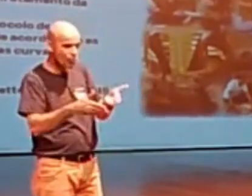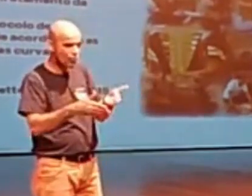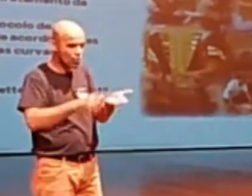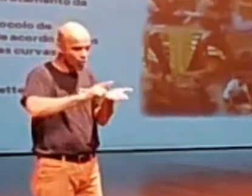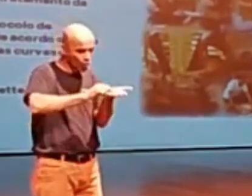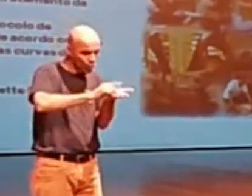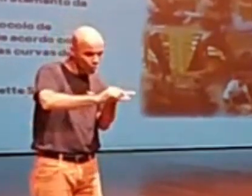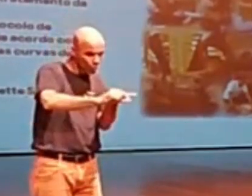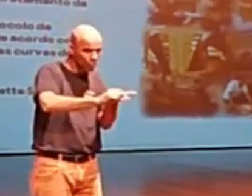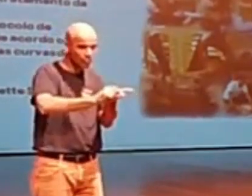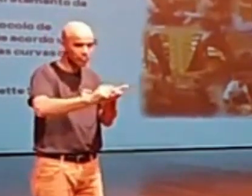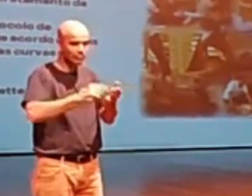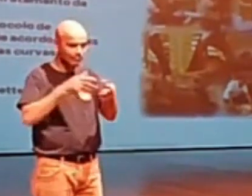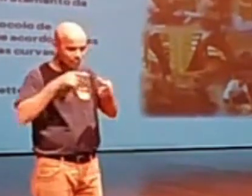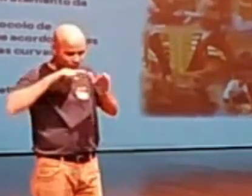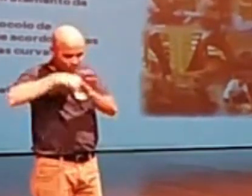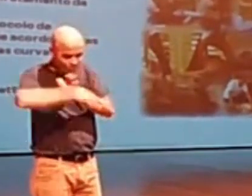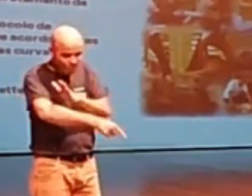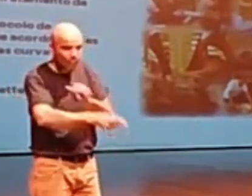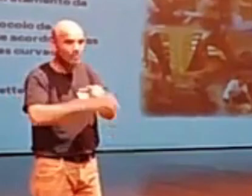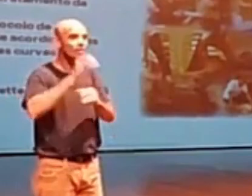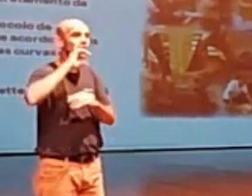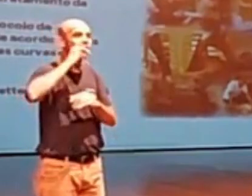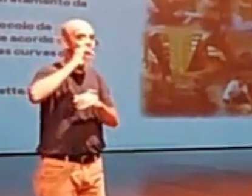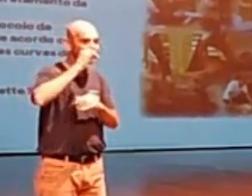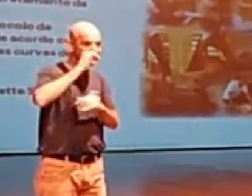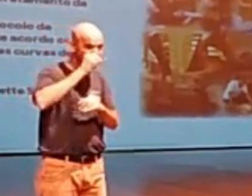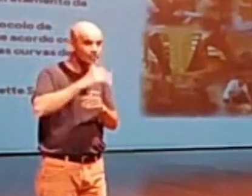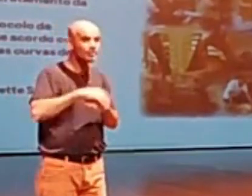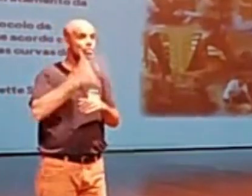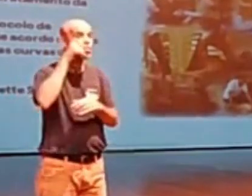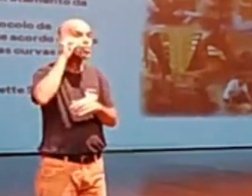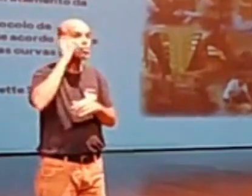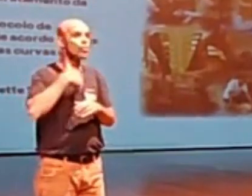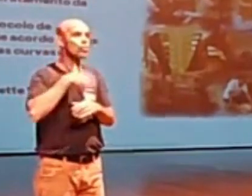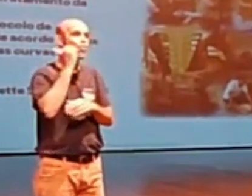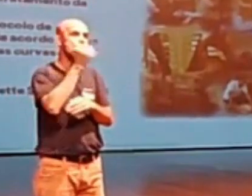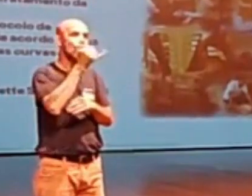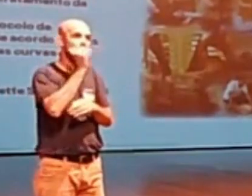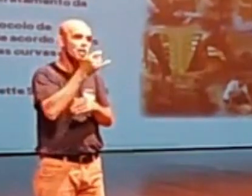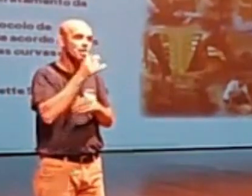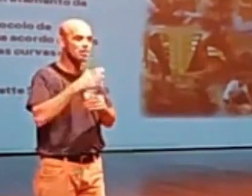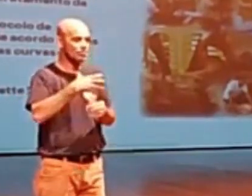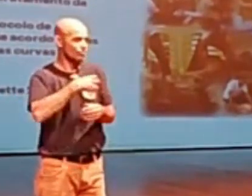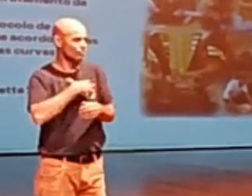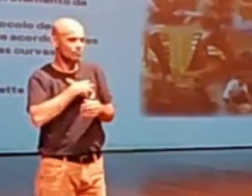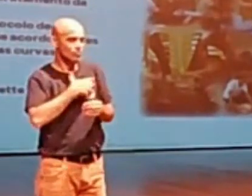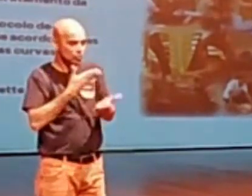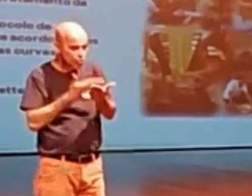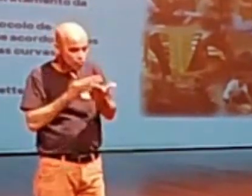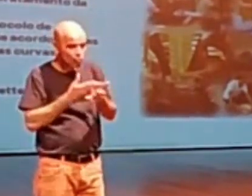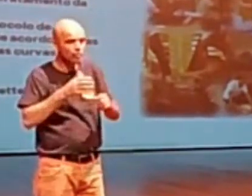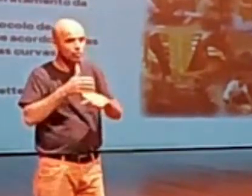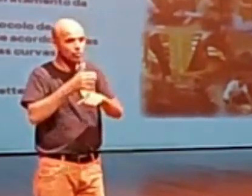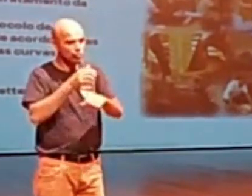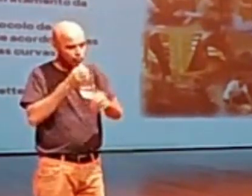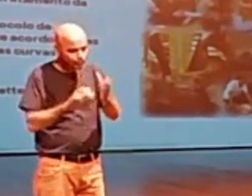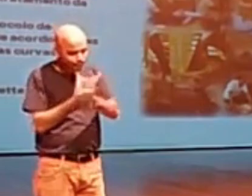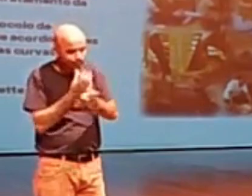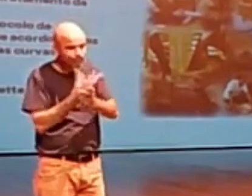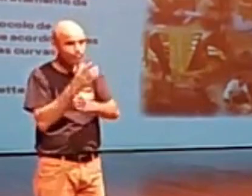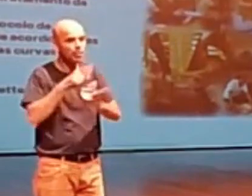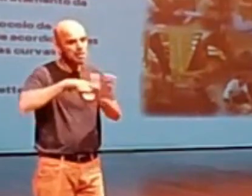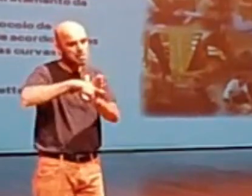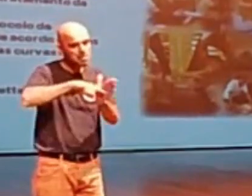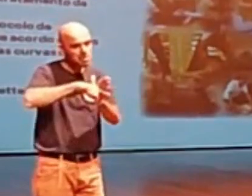vem aumentando ao longo do tempo. E vocês vão ver que ontem eu falei, fazer pesquisa nessa área não é fácil, porque a gente precisa pelo